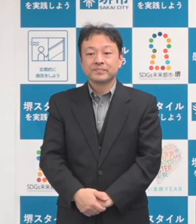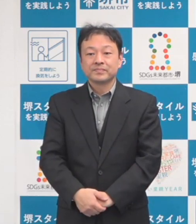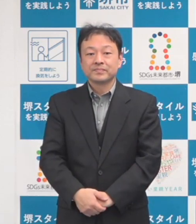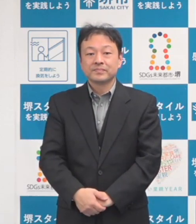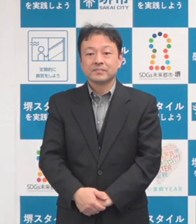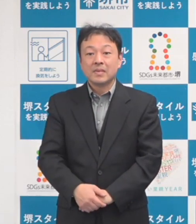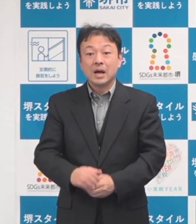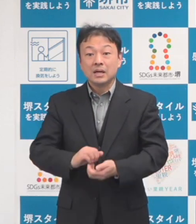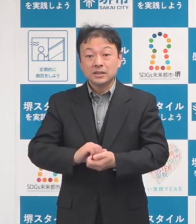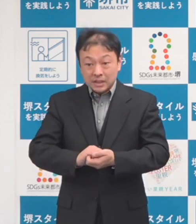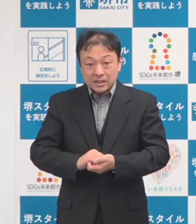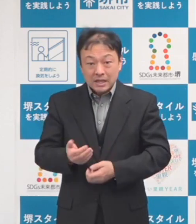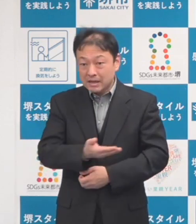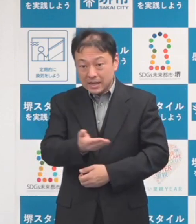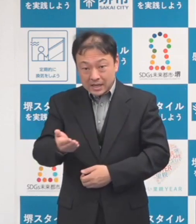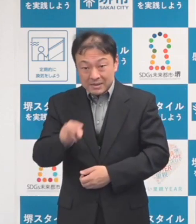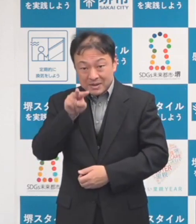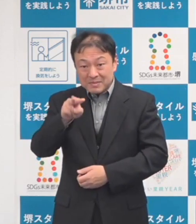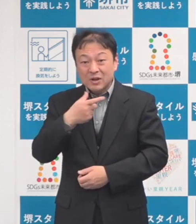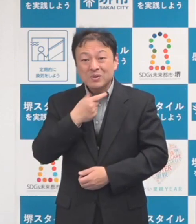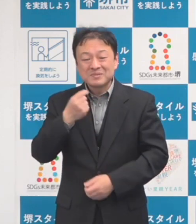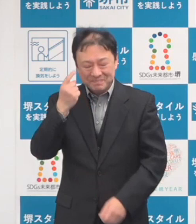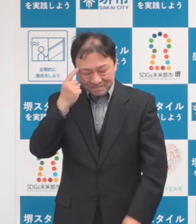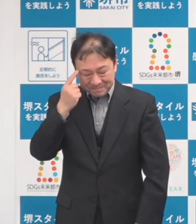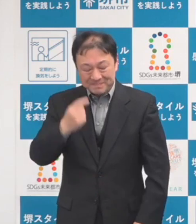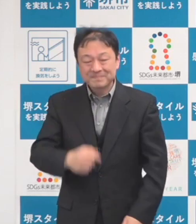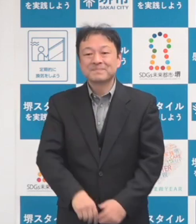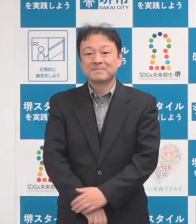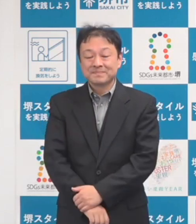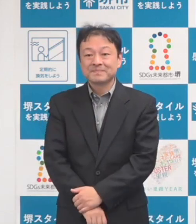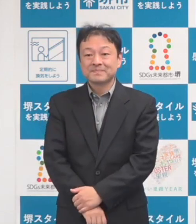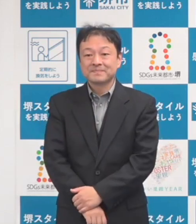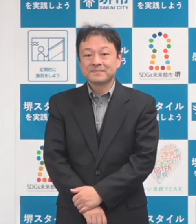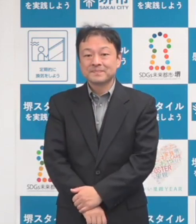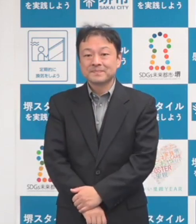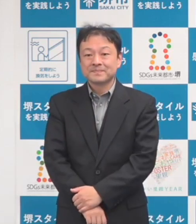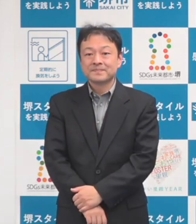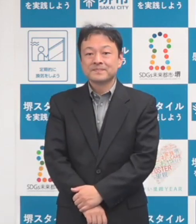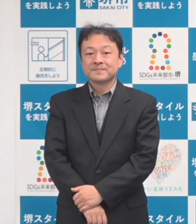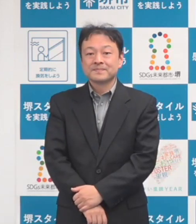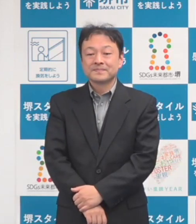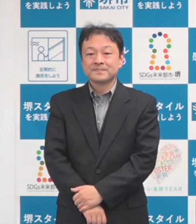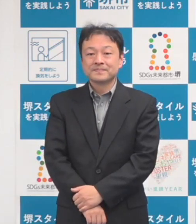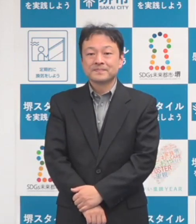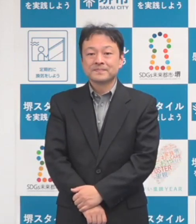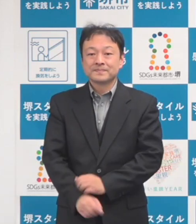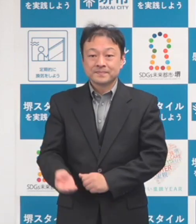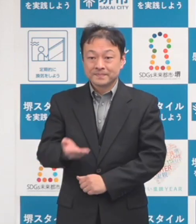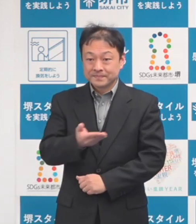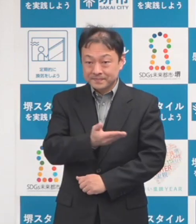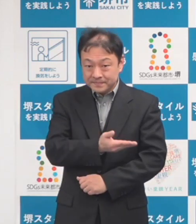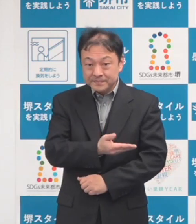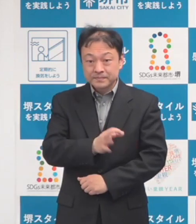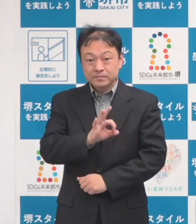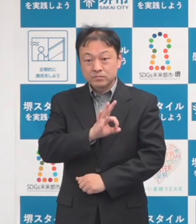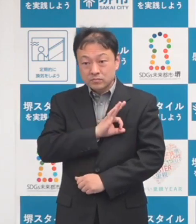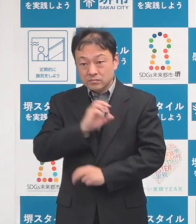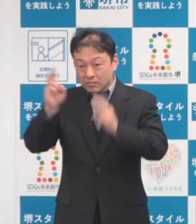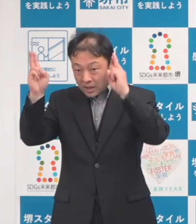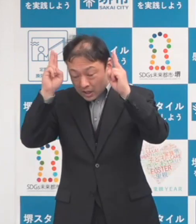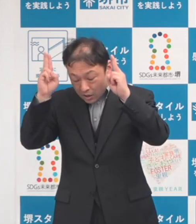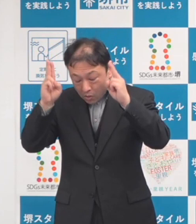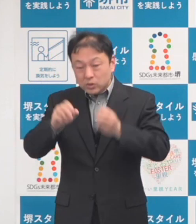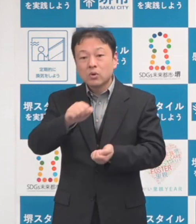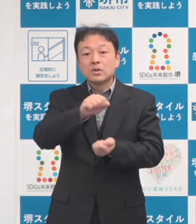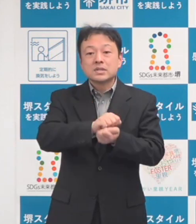多くの皆様ご覧いただけたらと考えております。続きまして、会員の企業様と堺